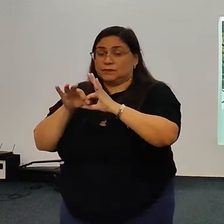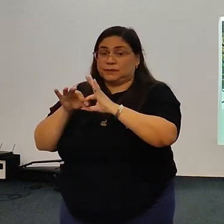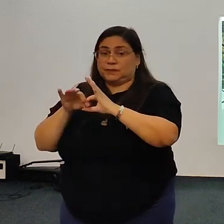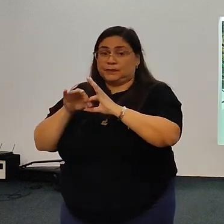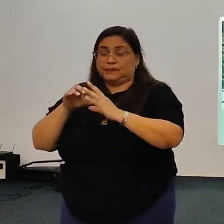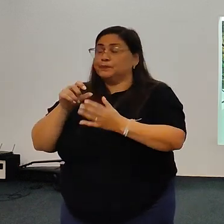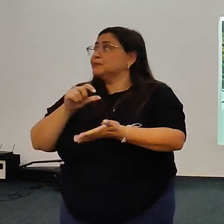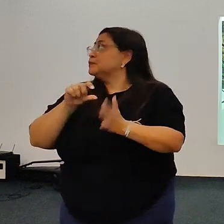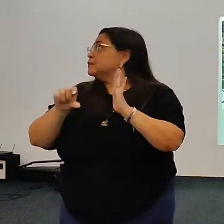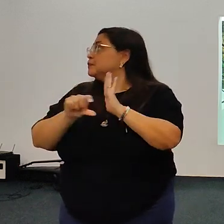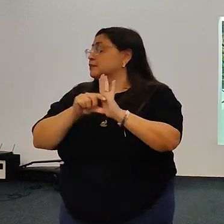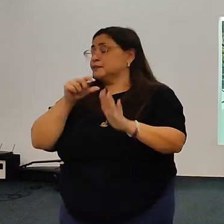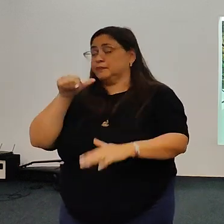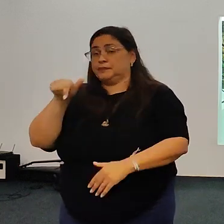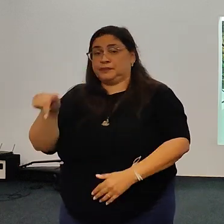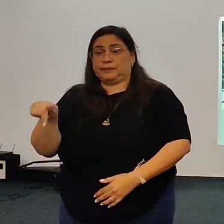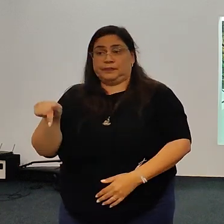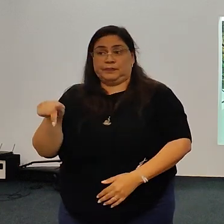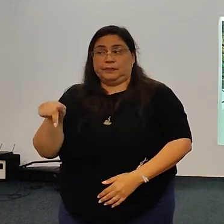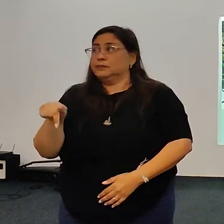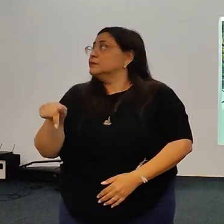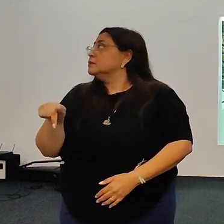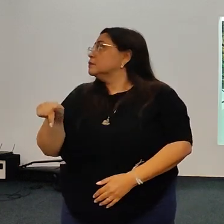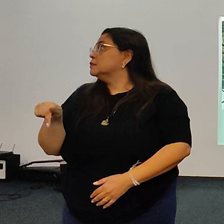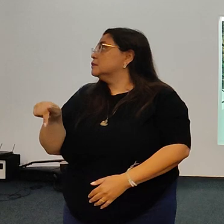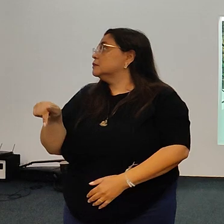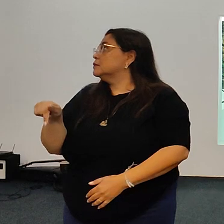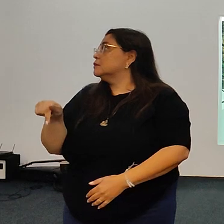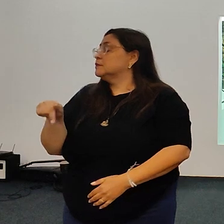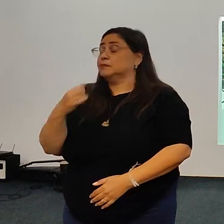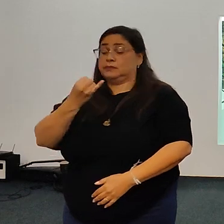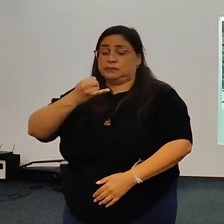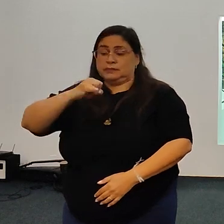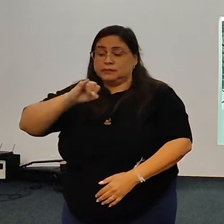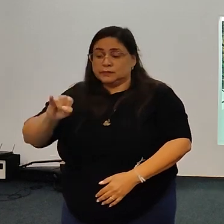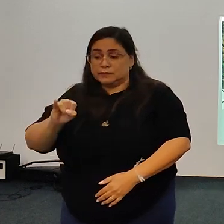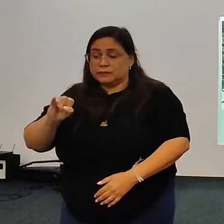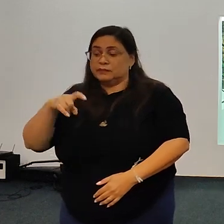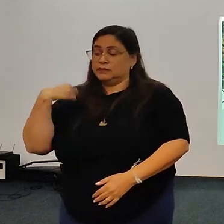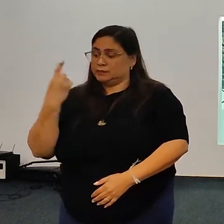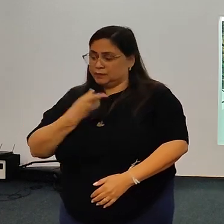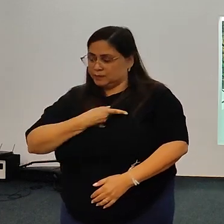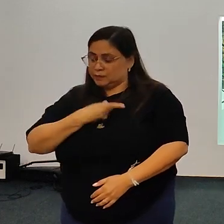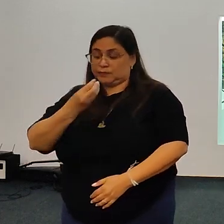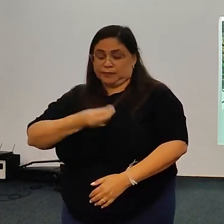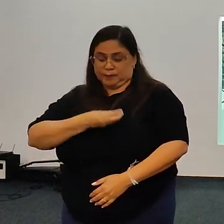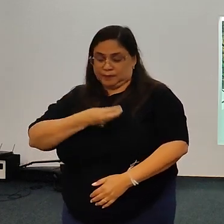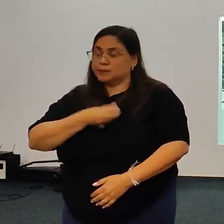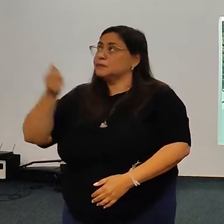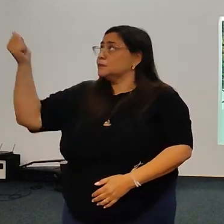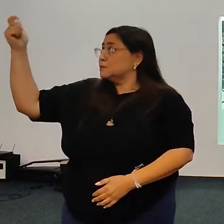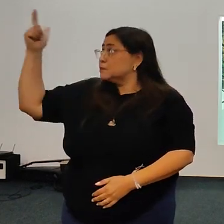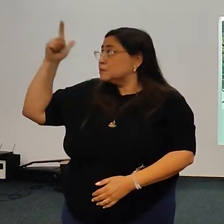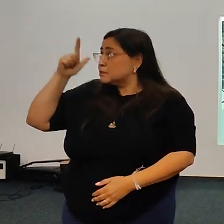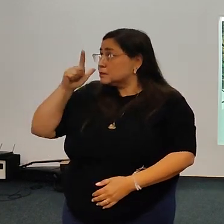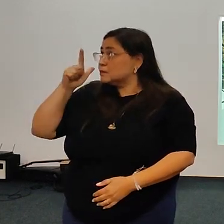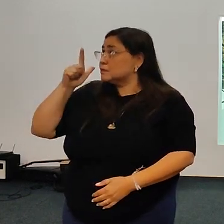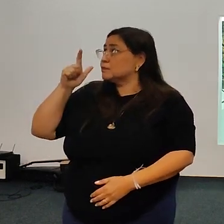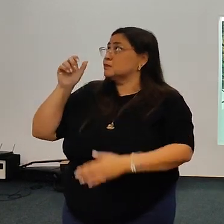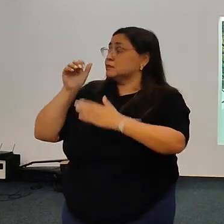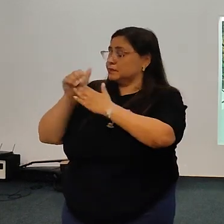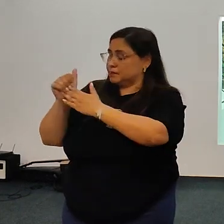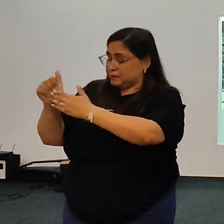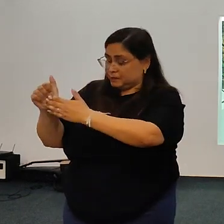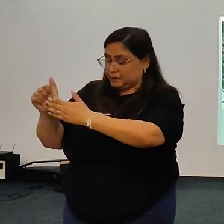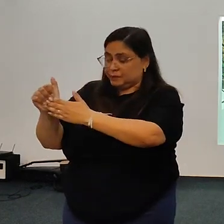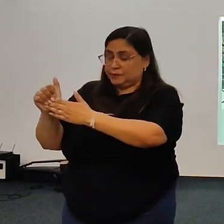diz, versículo 7 novamente: se porém andarmos na luz, ou seja, se de fato nós seguimos a